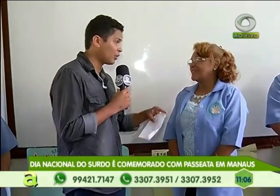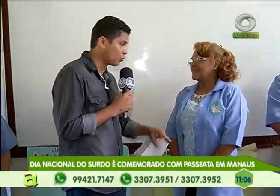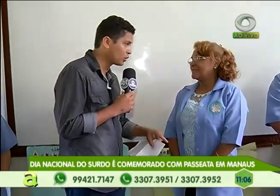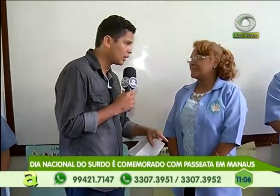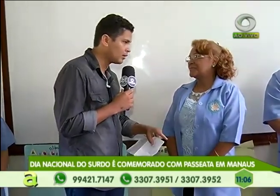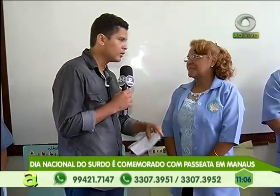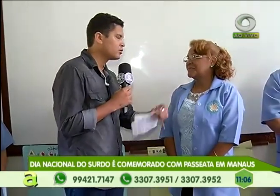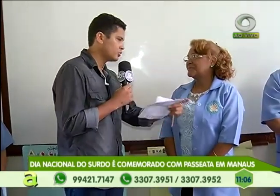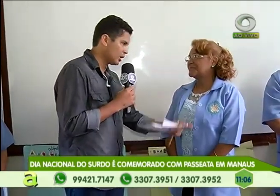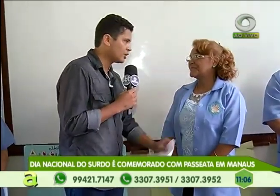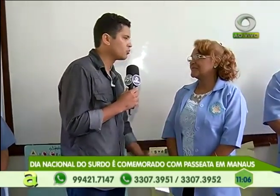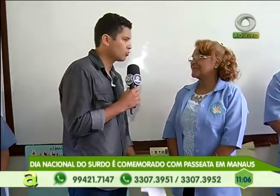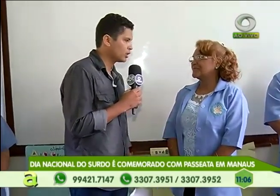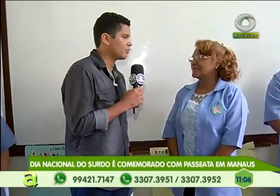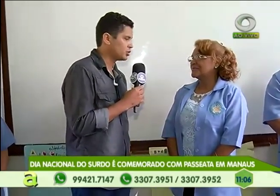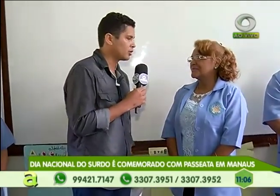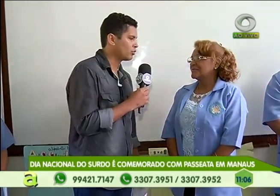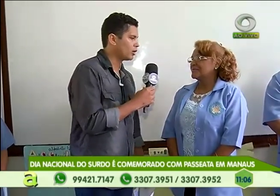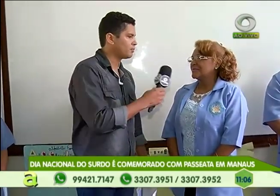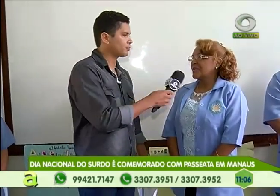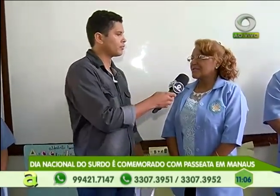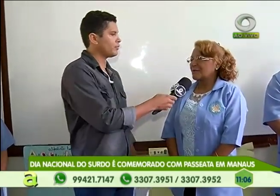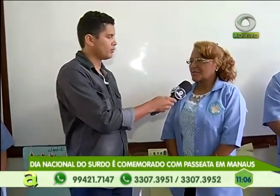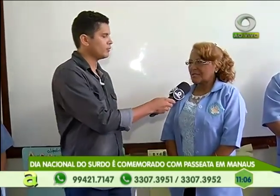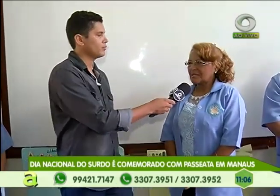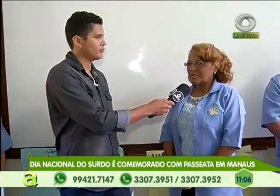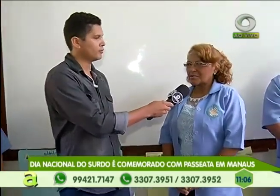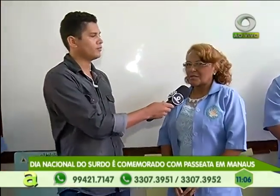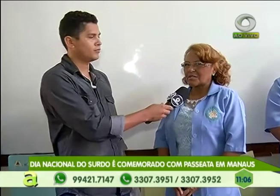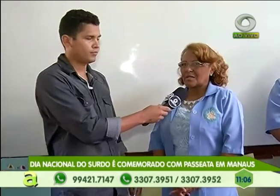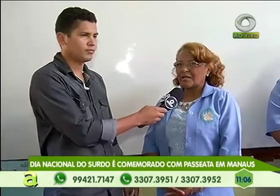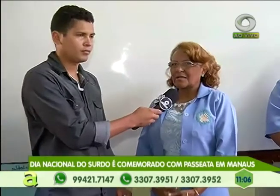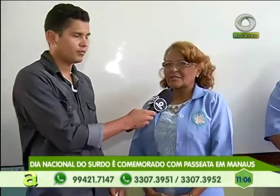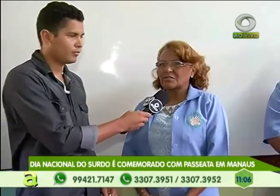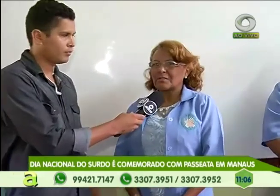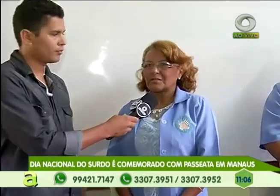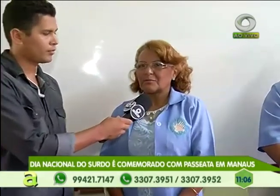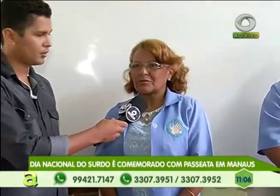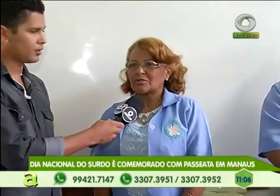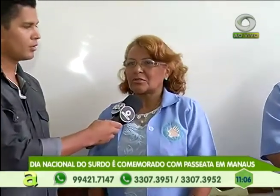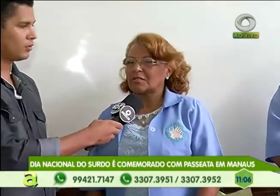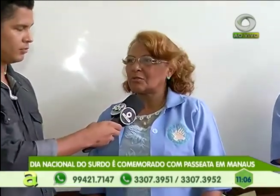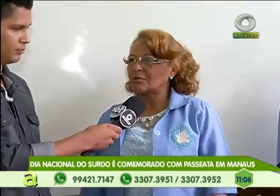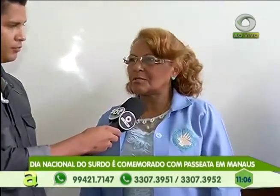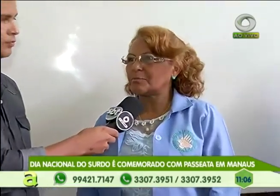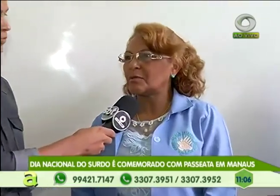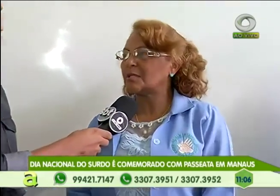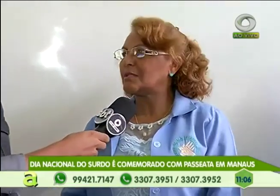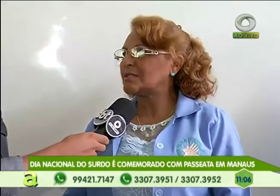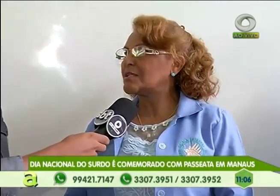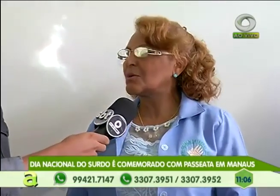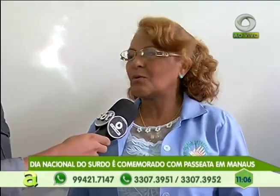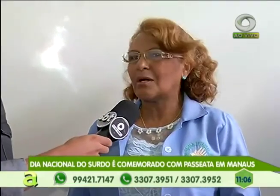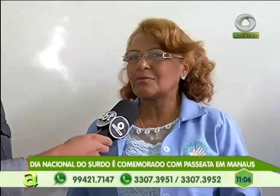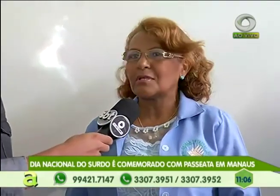a luta já é de muito tempo, diretora. Sim, com certeza. A escola já existe desde 1982, portanto, tem 35 anos.